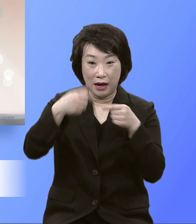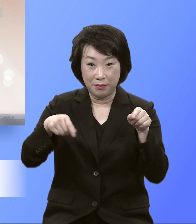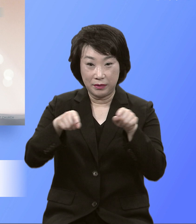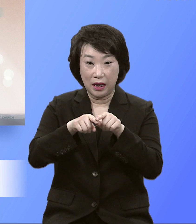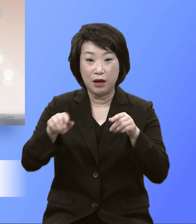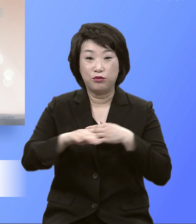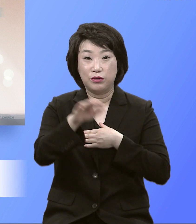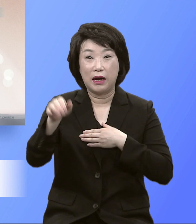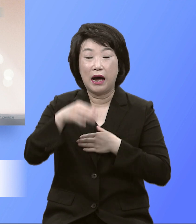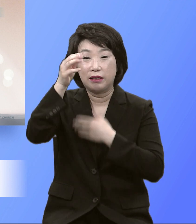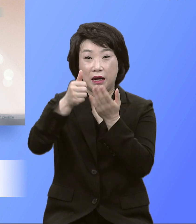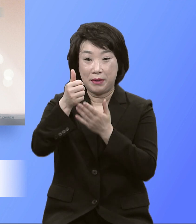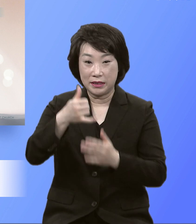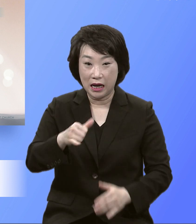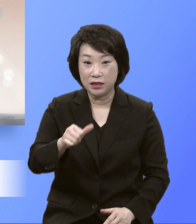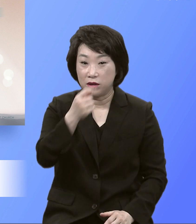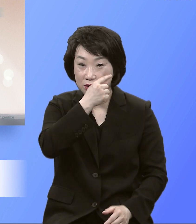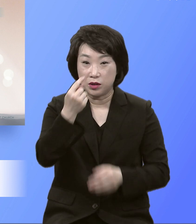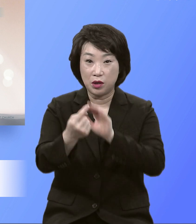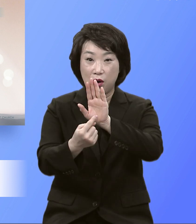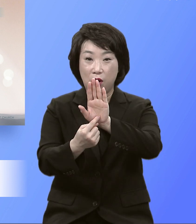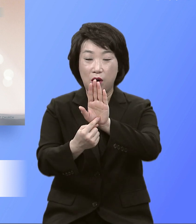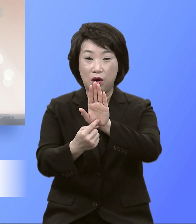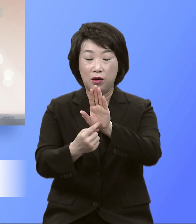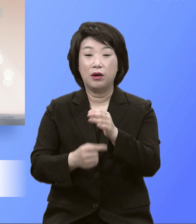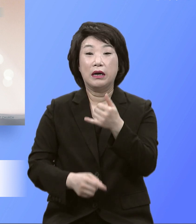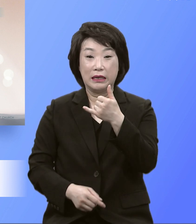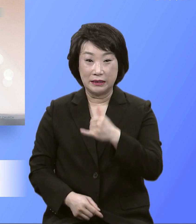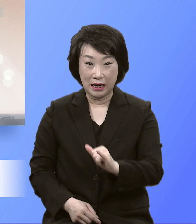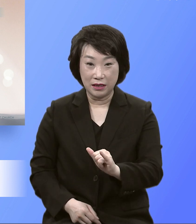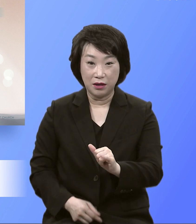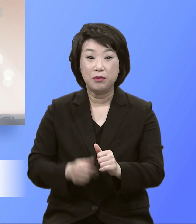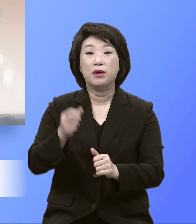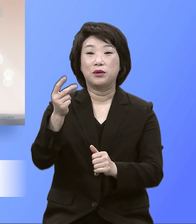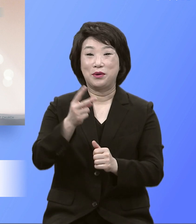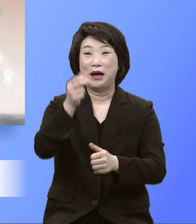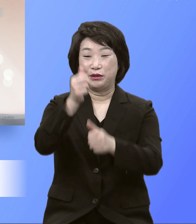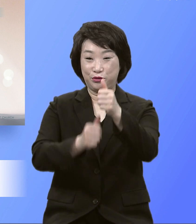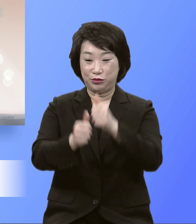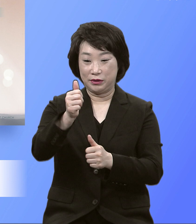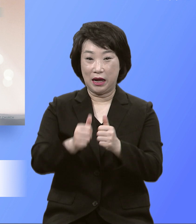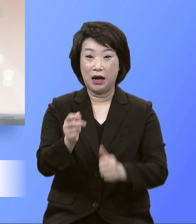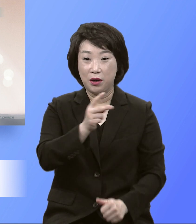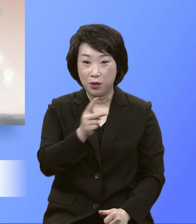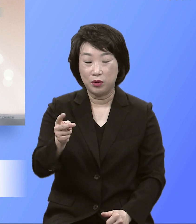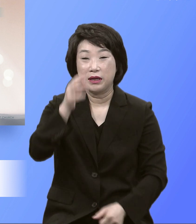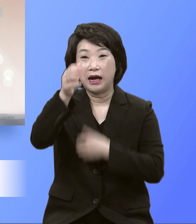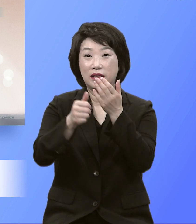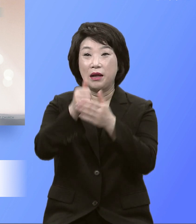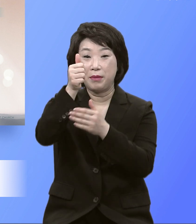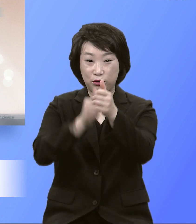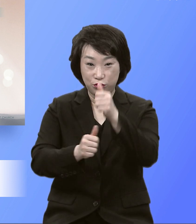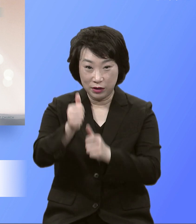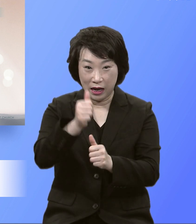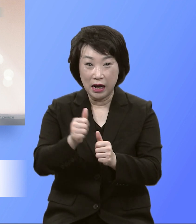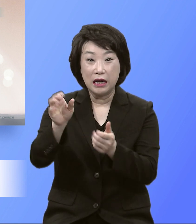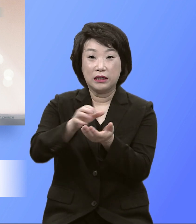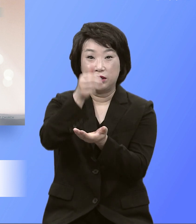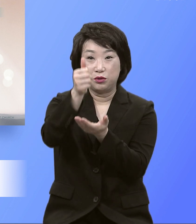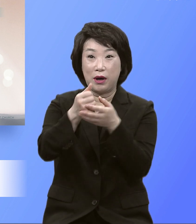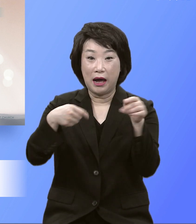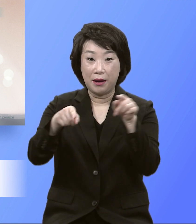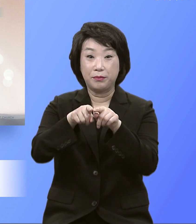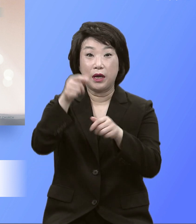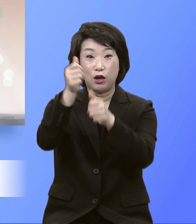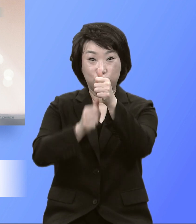영으로 더불어 우리가 하나님의 자녀인 것을 증거하시나니 자녀이면 또한 후사 곧 하나님의